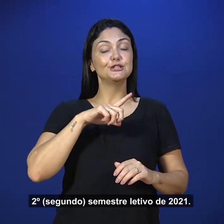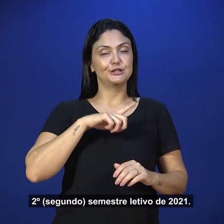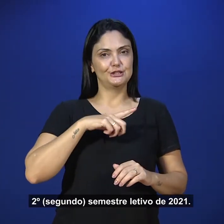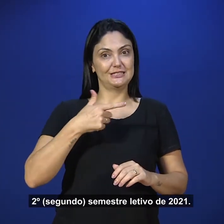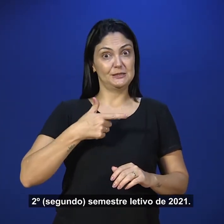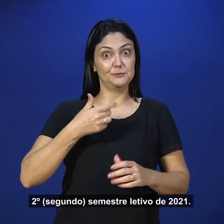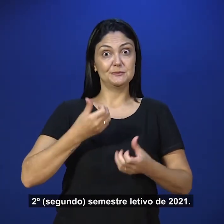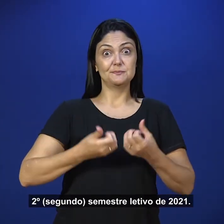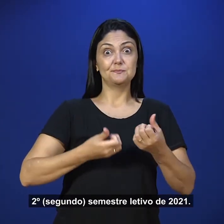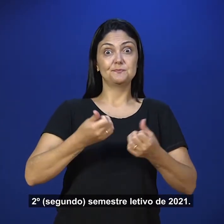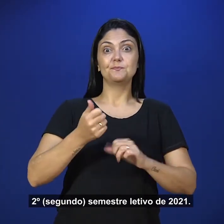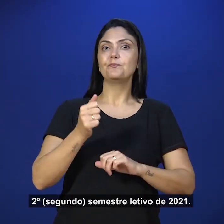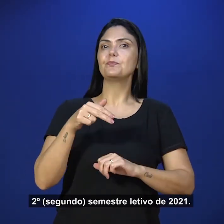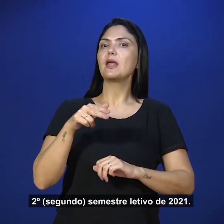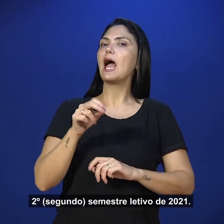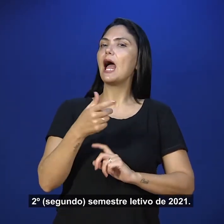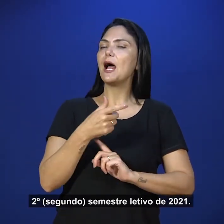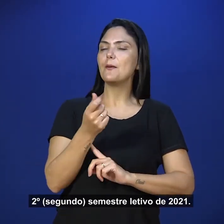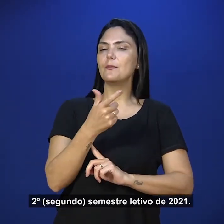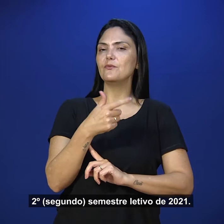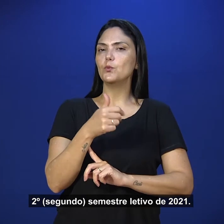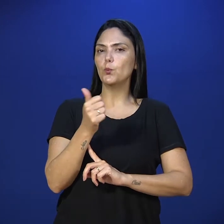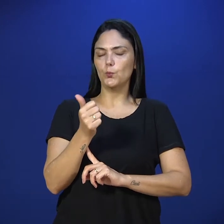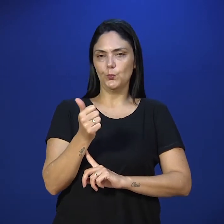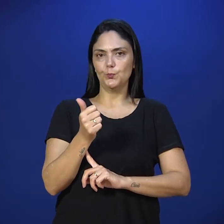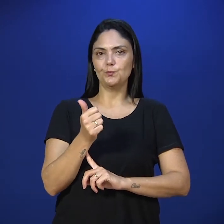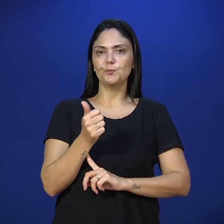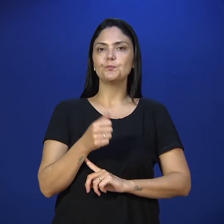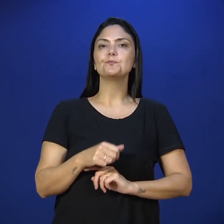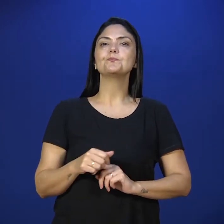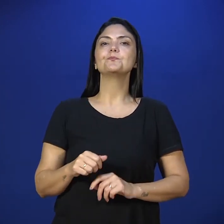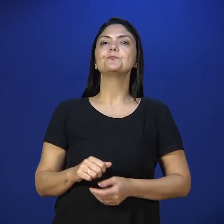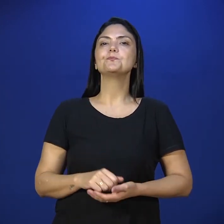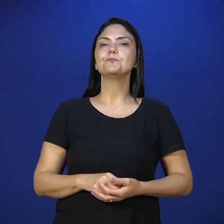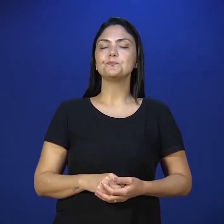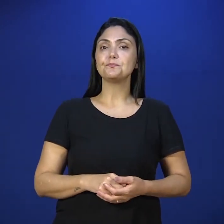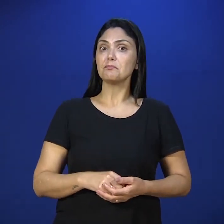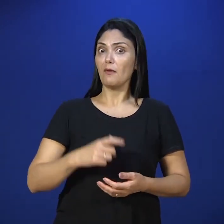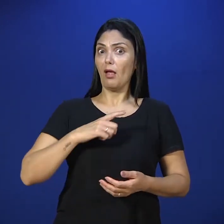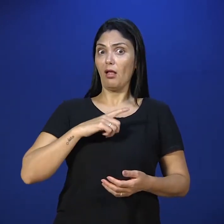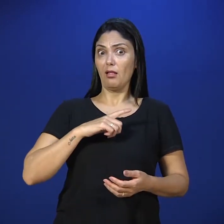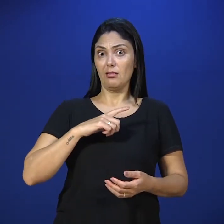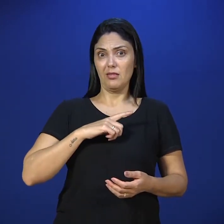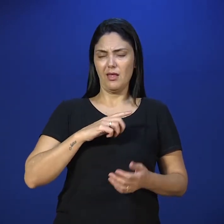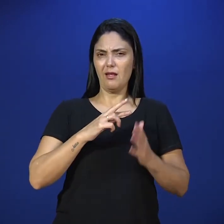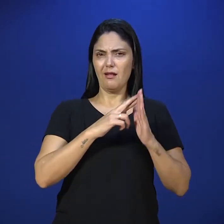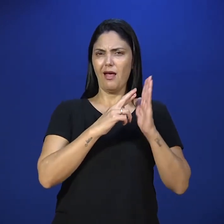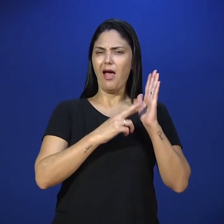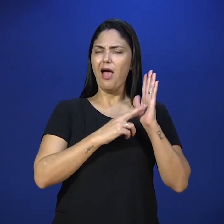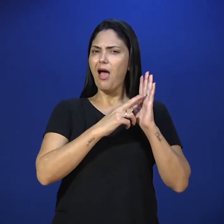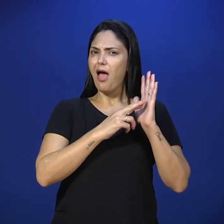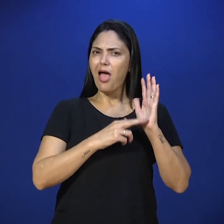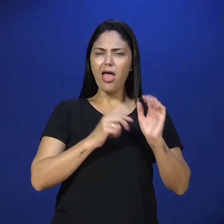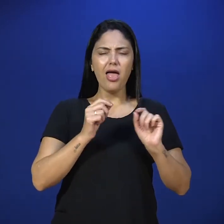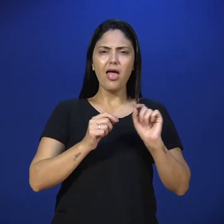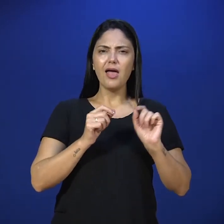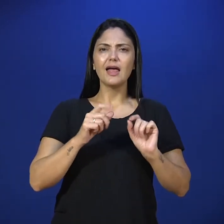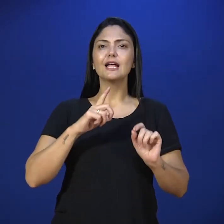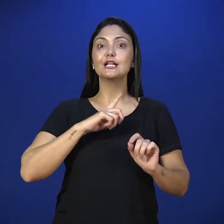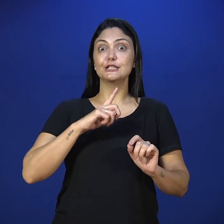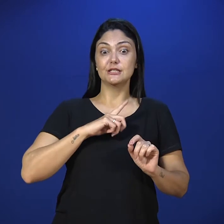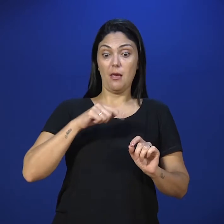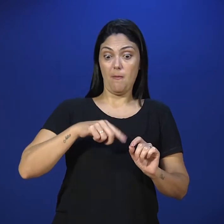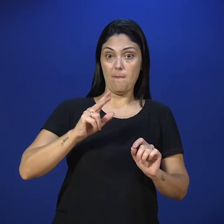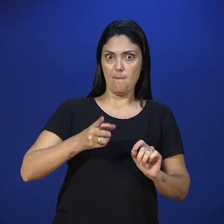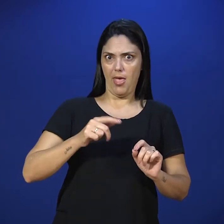para o segundo semestre do ano letivo de 2021. 7. De acordo com as normas de apuração estabelecidas